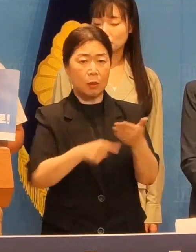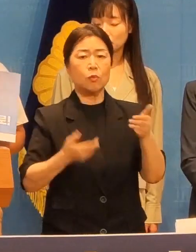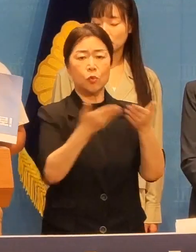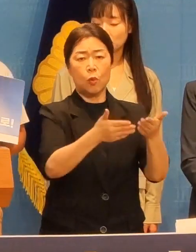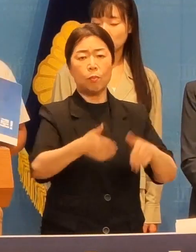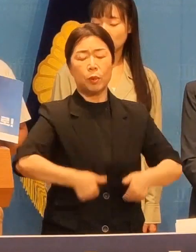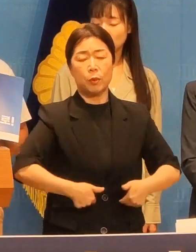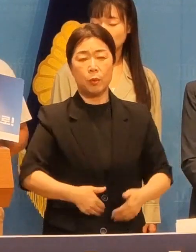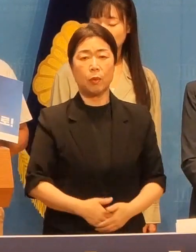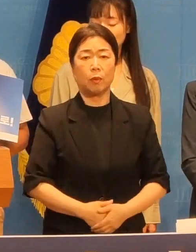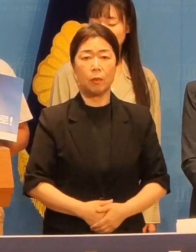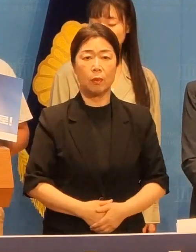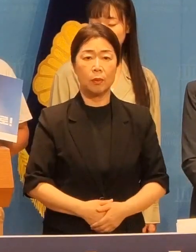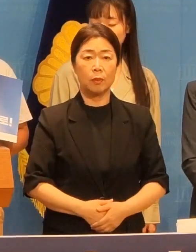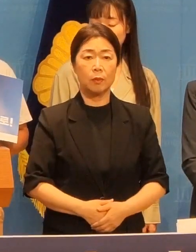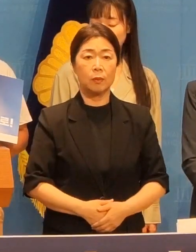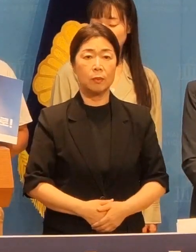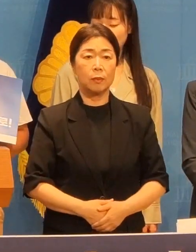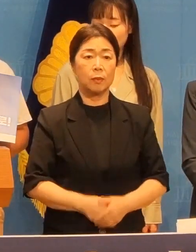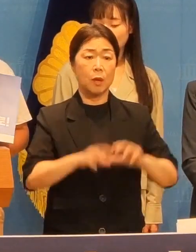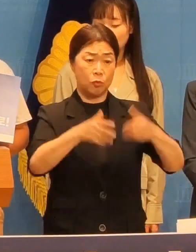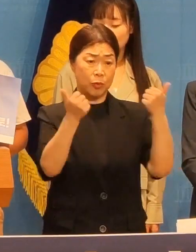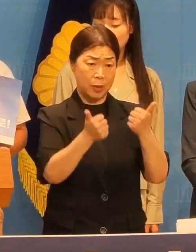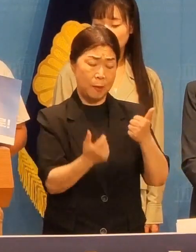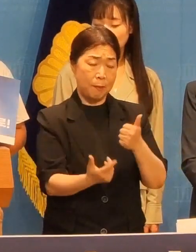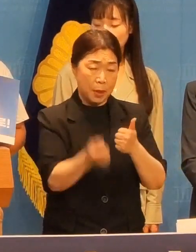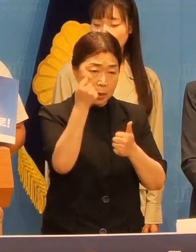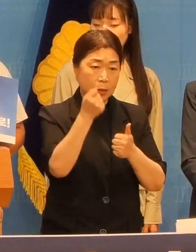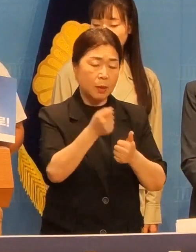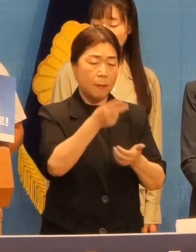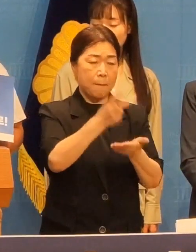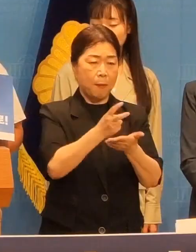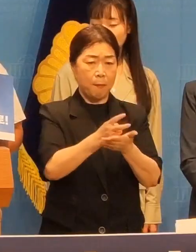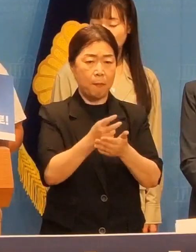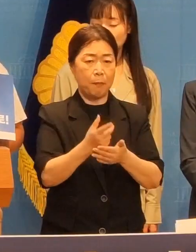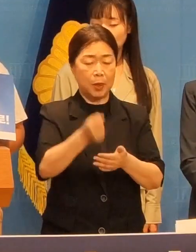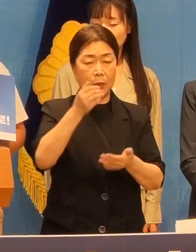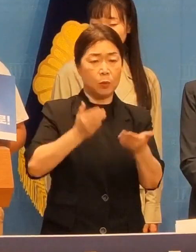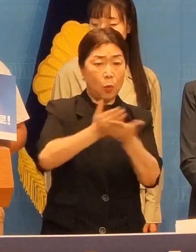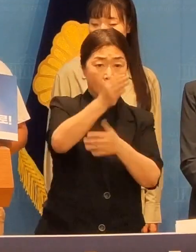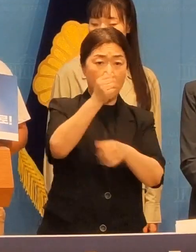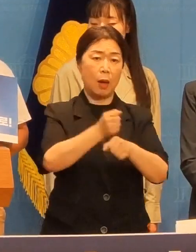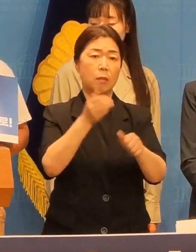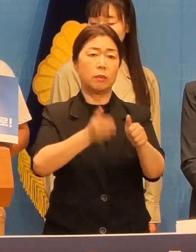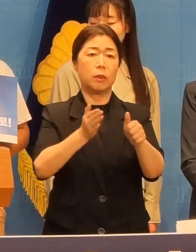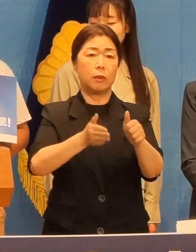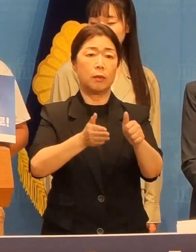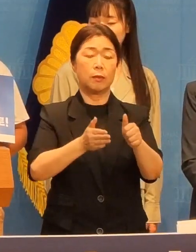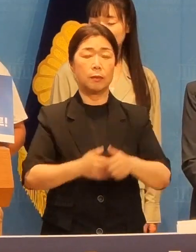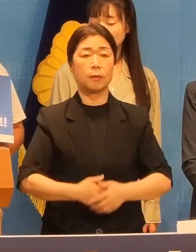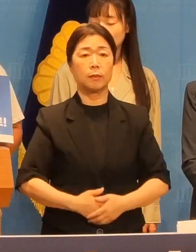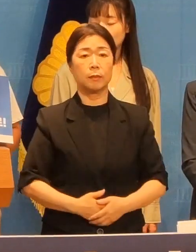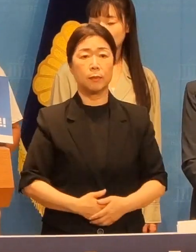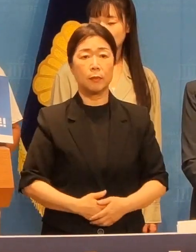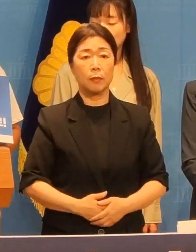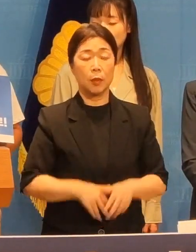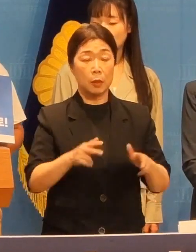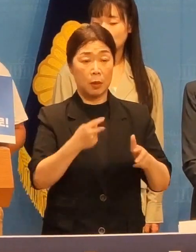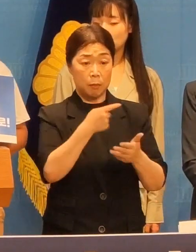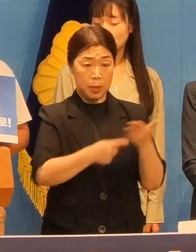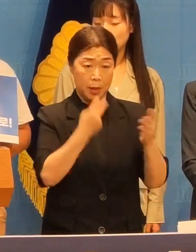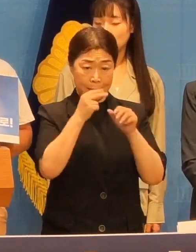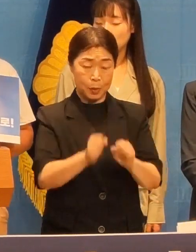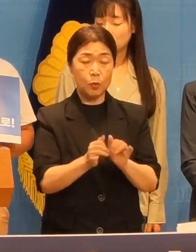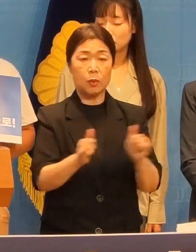나오지 않도록 국회에서 하루속히 법안을 통과시켜 주십시오. 우리 피해